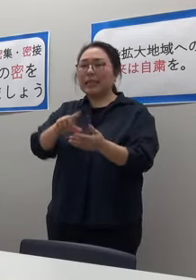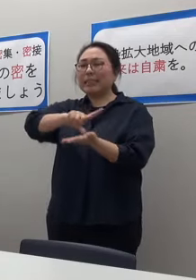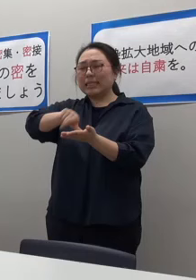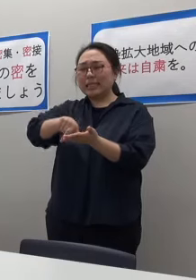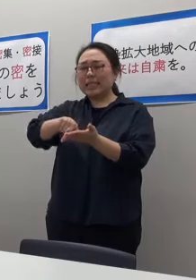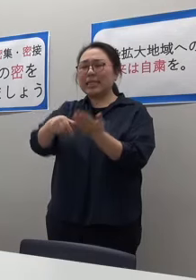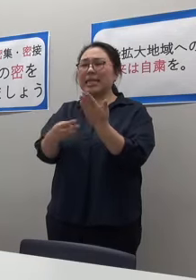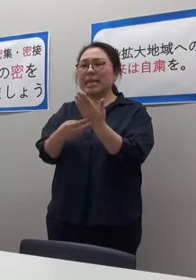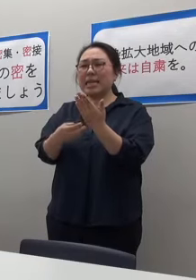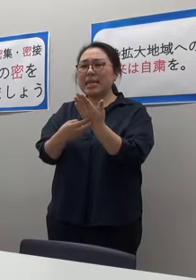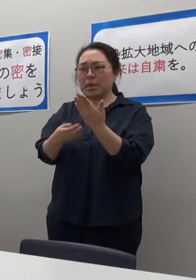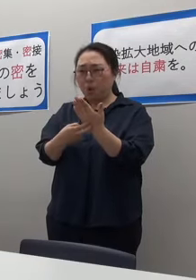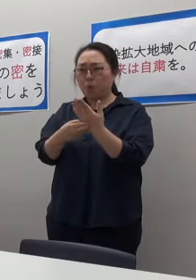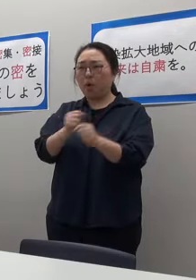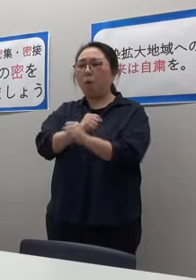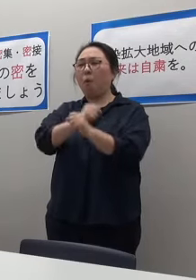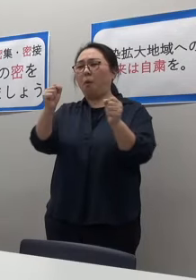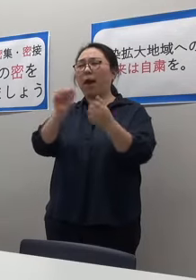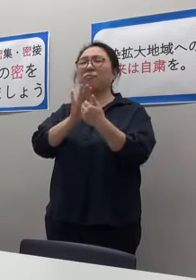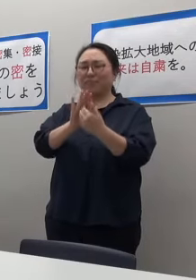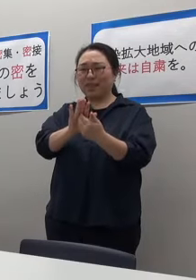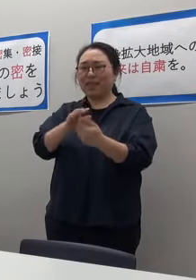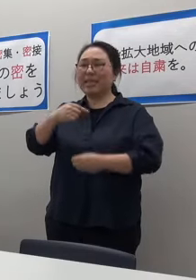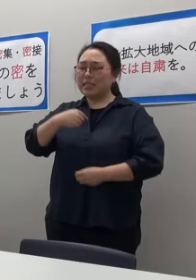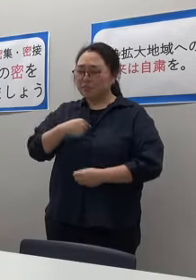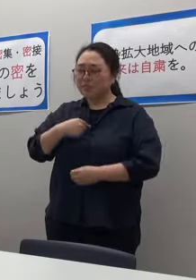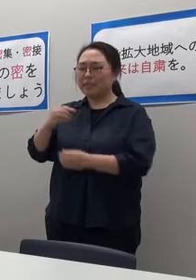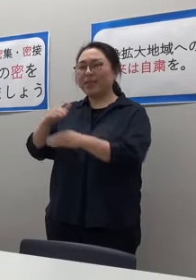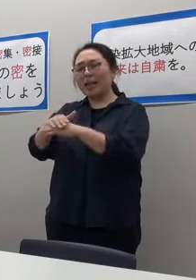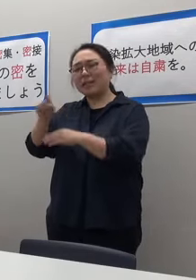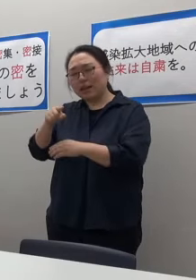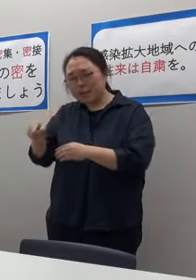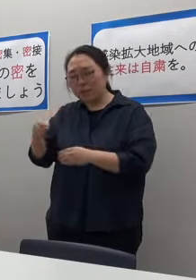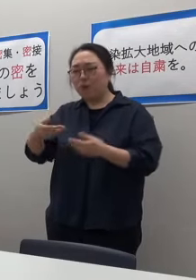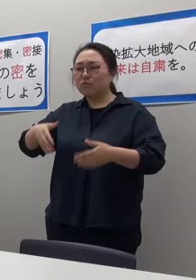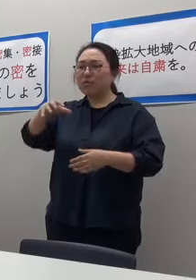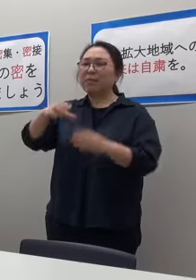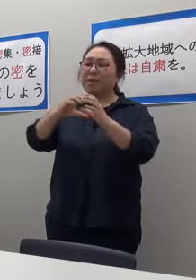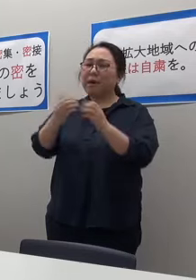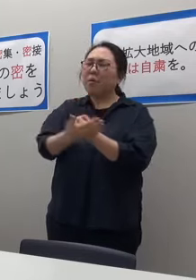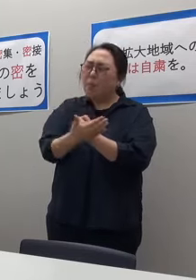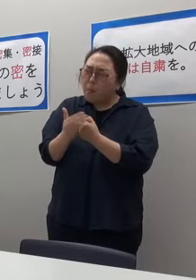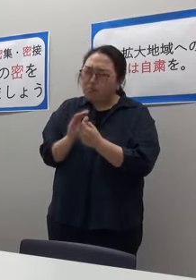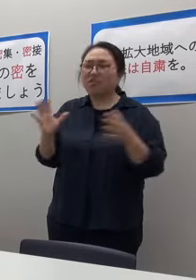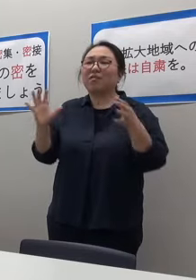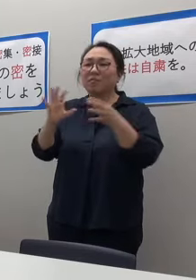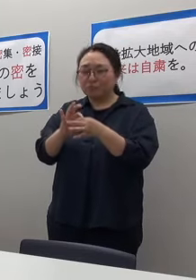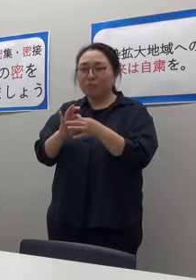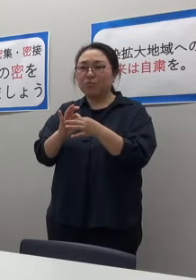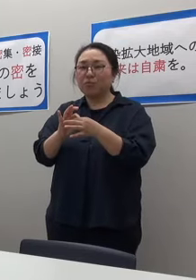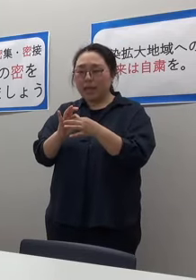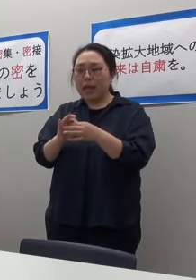人、そしてふるさといわきを守ることにつながりますので、感染拡大防止のため緊張感を持